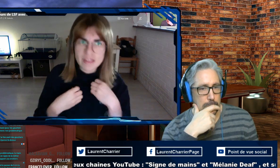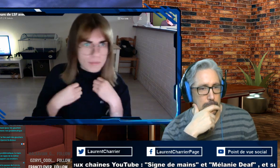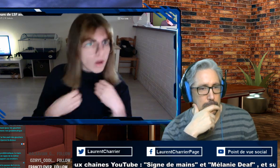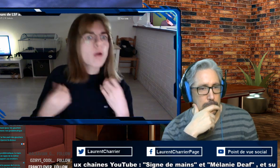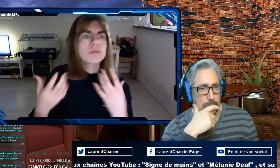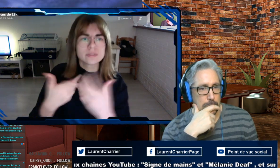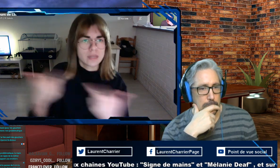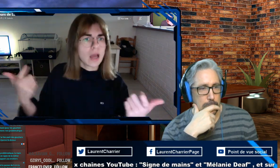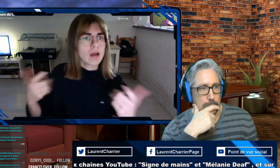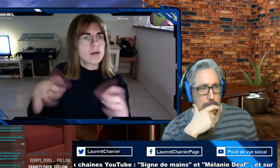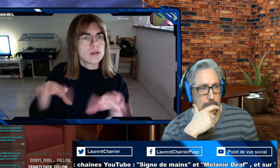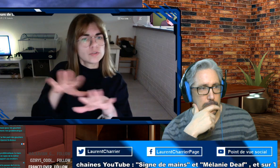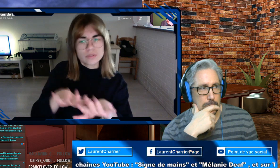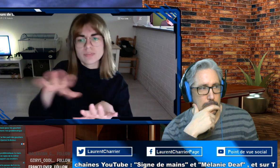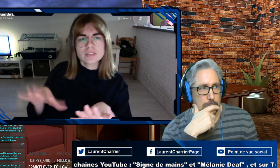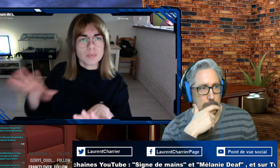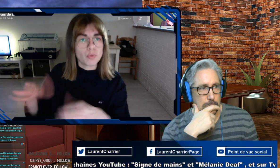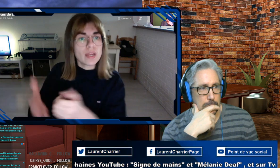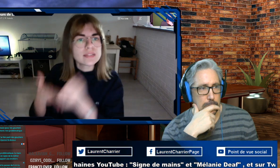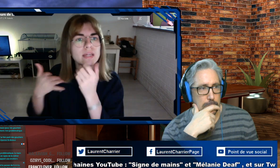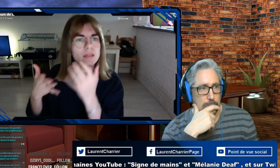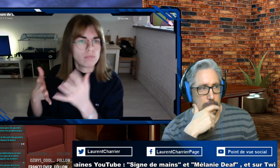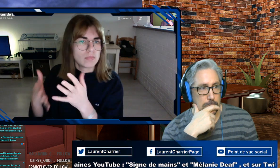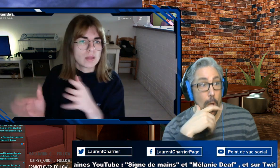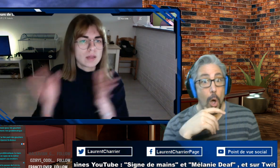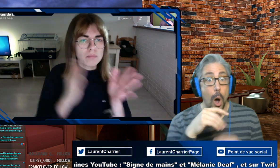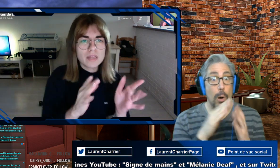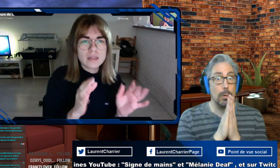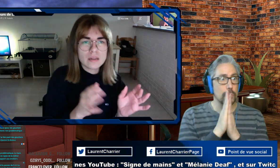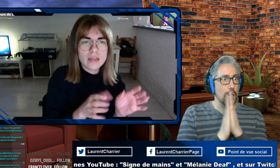les vêtements, etc. Tu fais, tu peux aider.